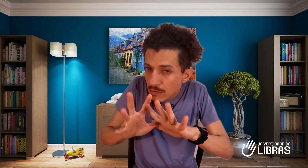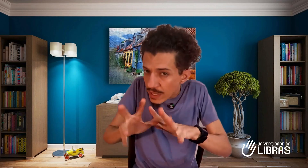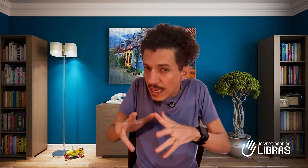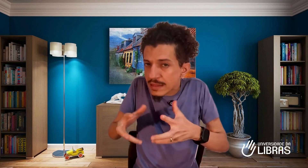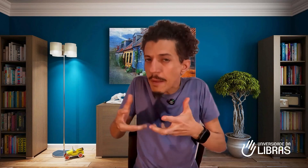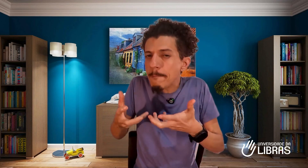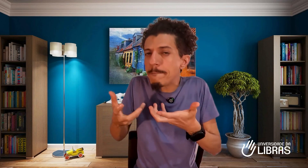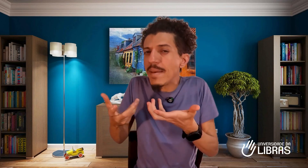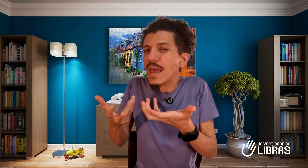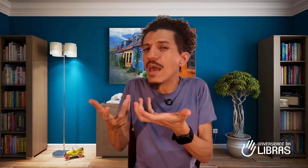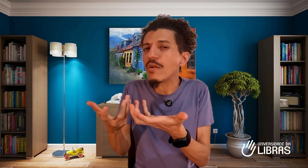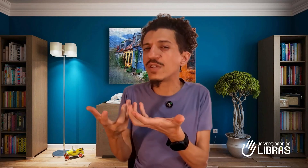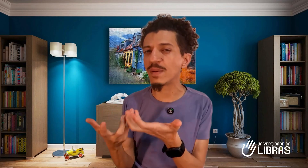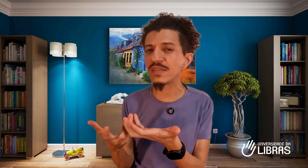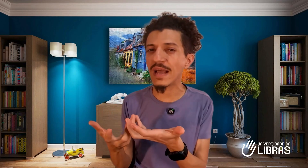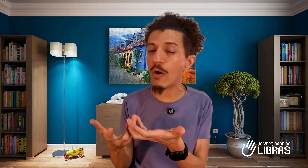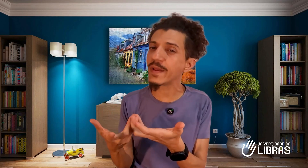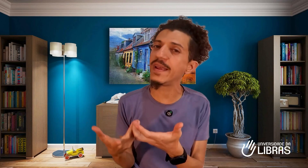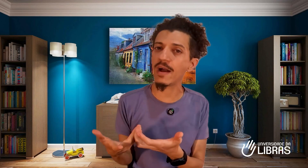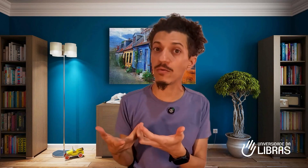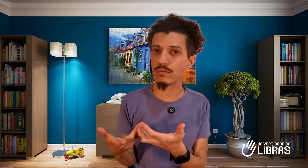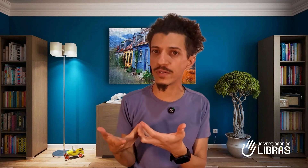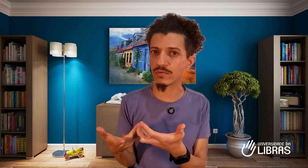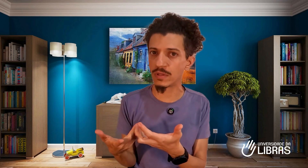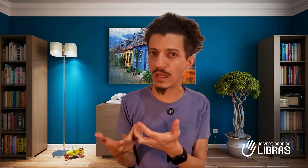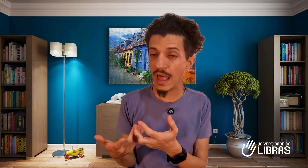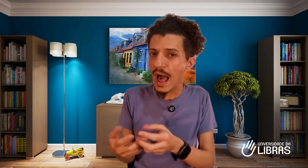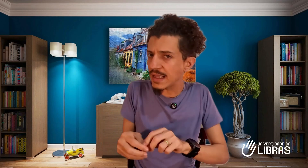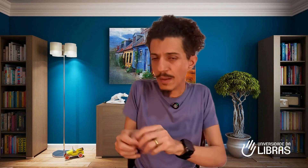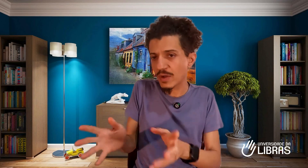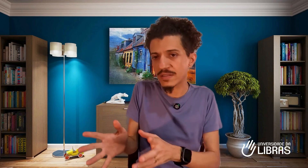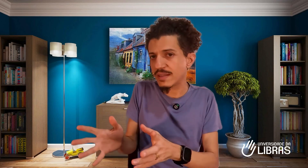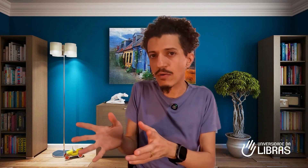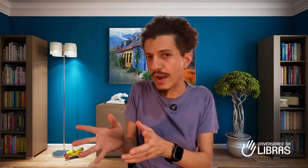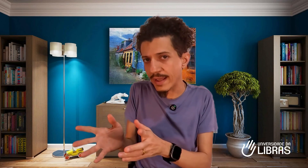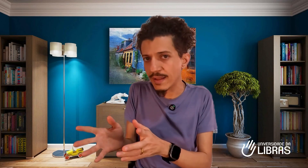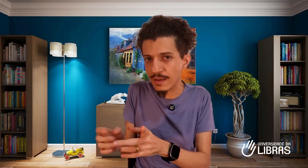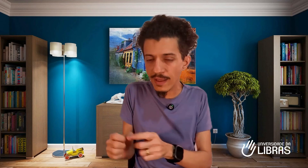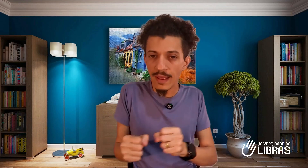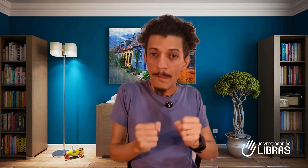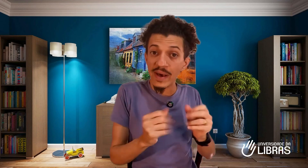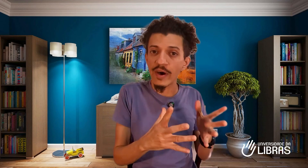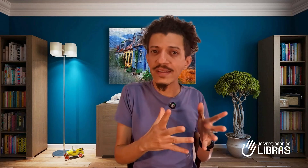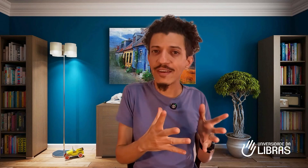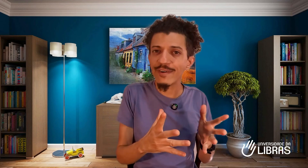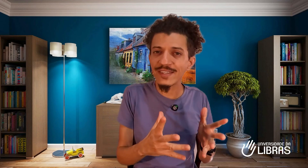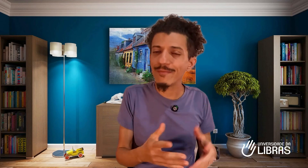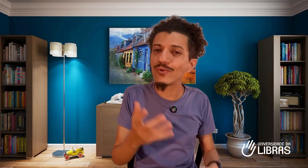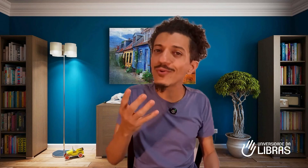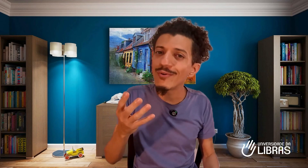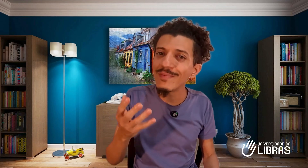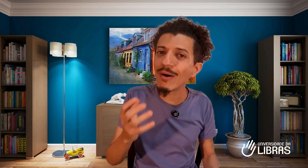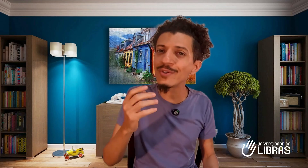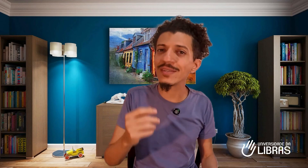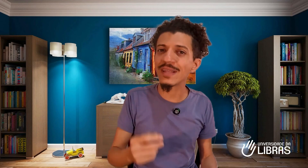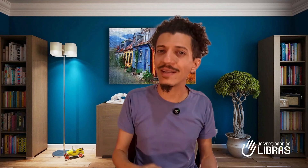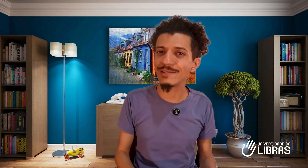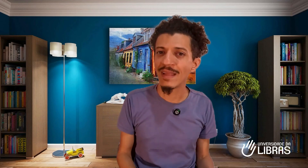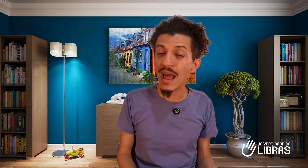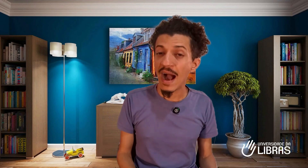aquele tempero especial que é a cultura surda. Aí você pode até decorar aquilo ali, mas na hora de você fazer, o surdo não te entende. Aí você